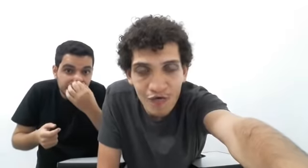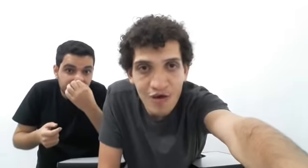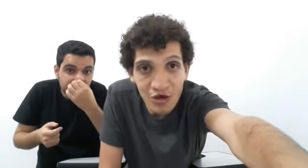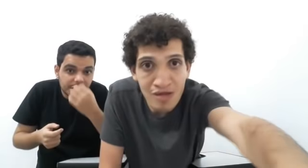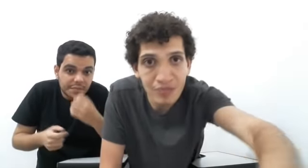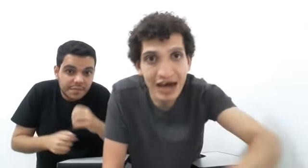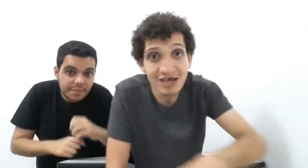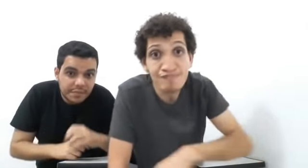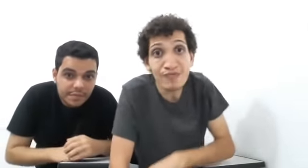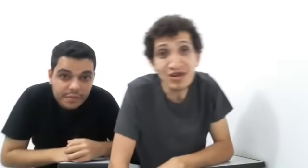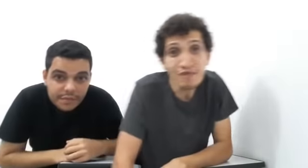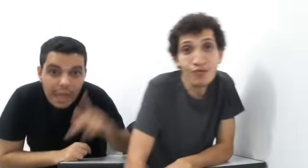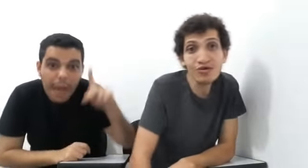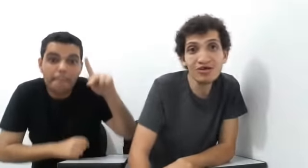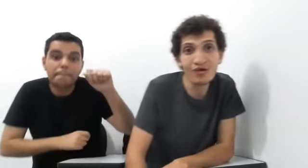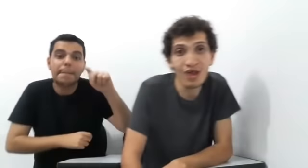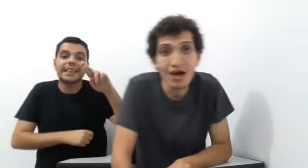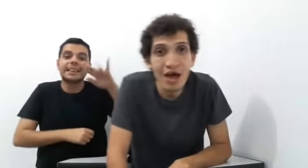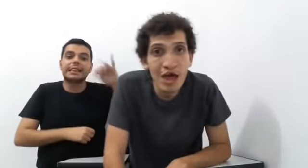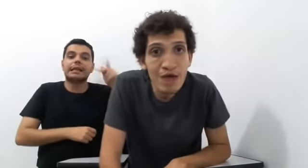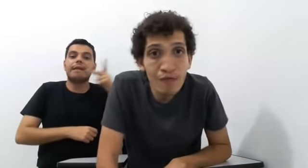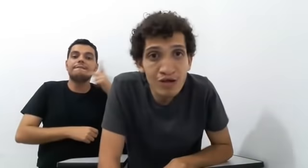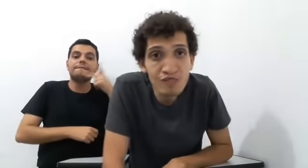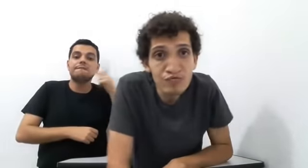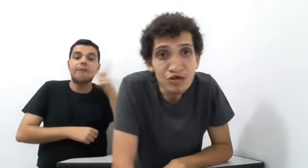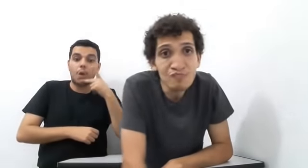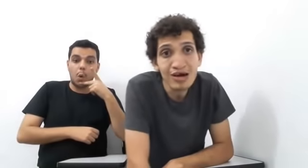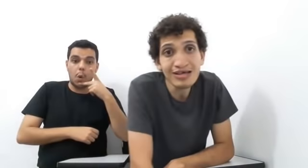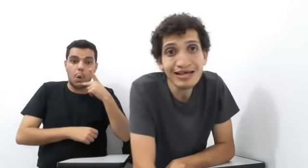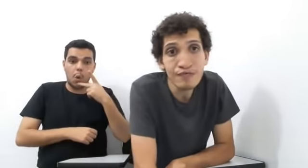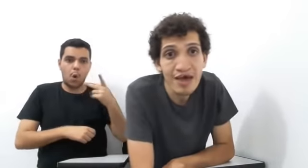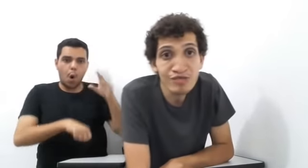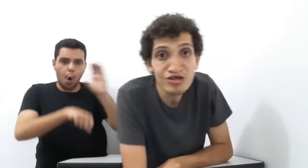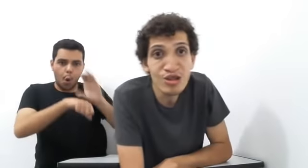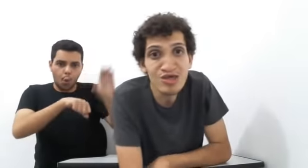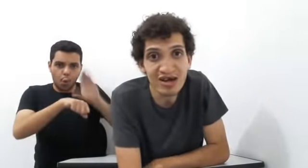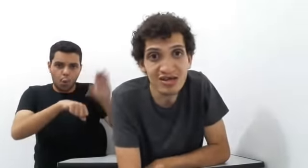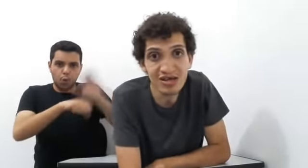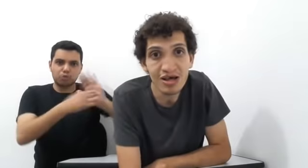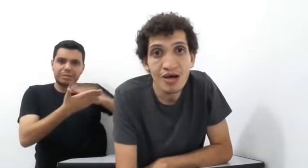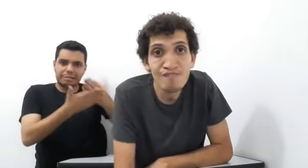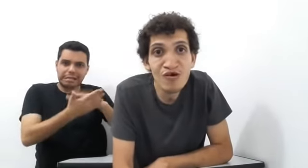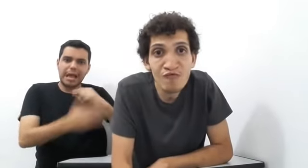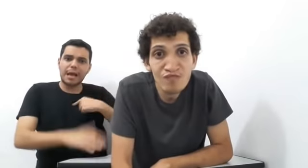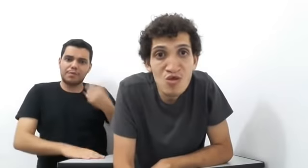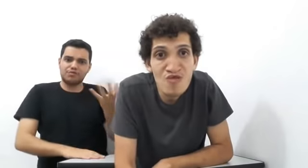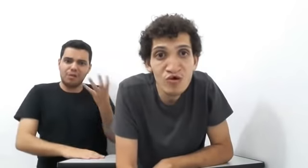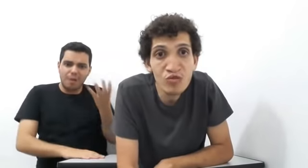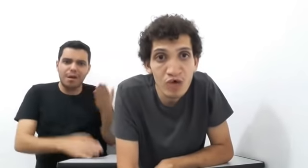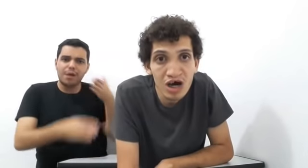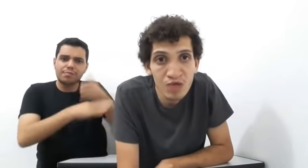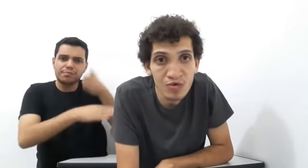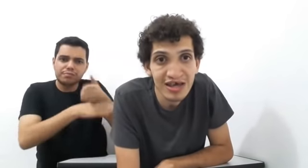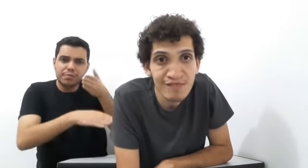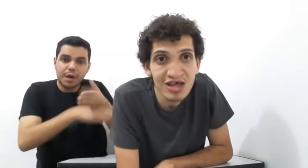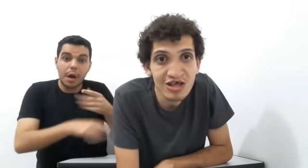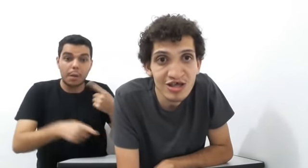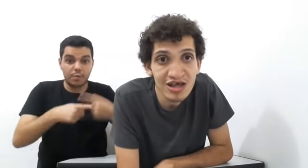esse comentário que Patrícia falou assim, ó. Eu vou fazer o possível para ser intérprete de Libras. Meu filho de 8 anos e minha tia